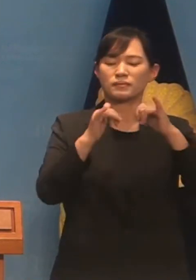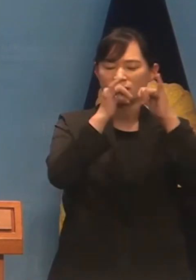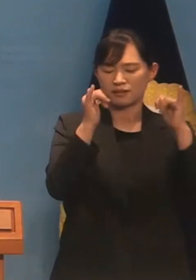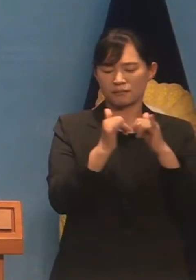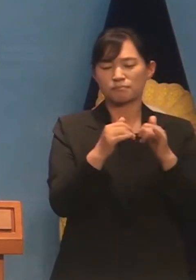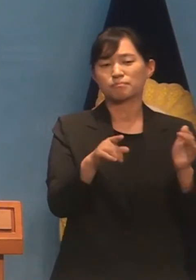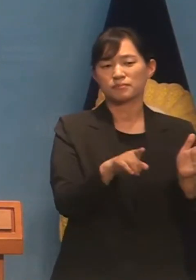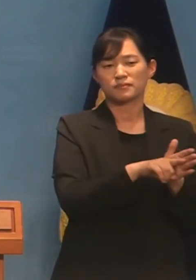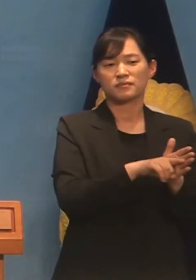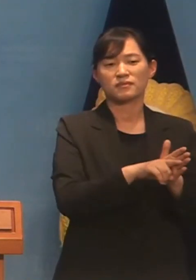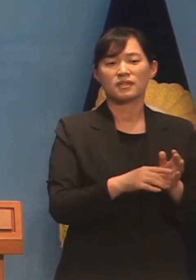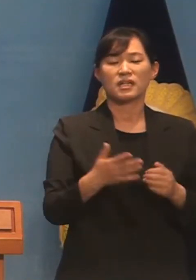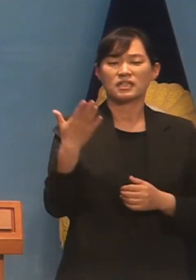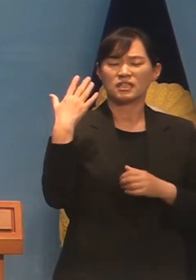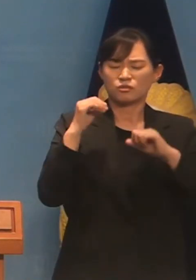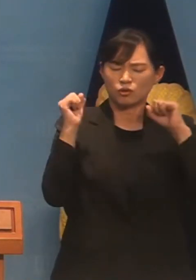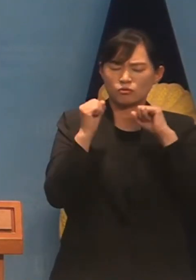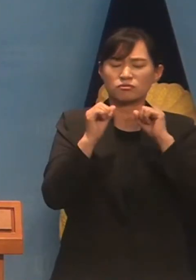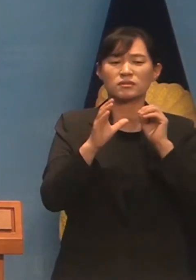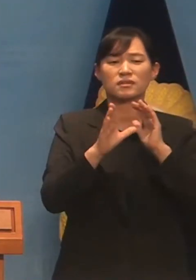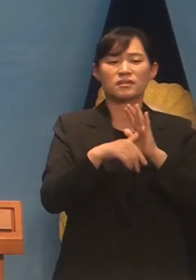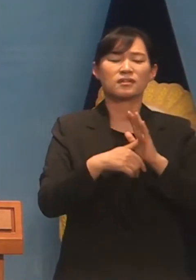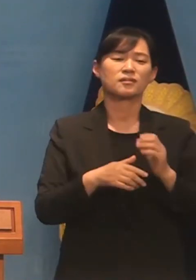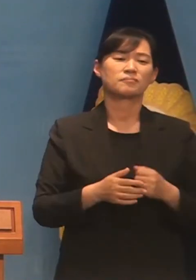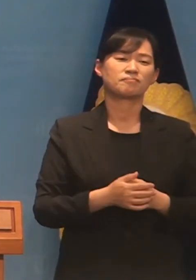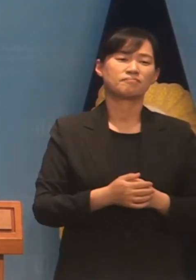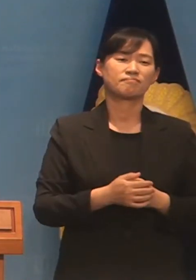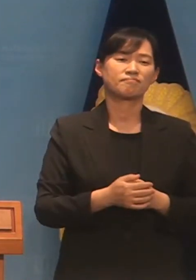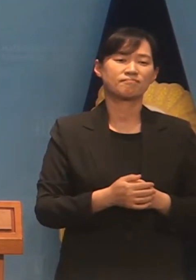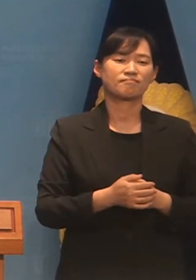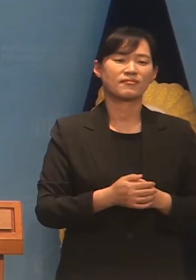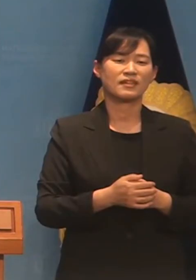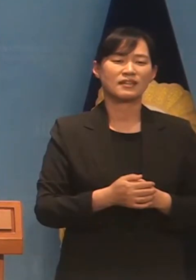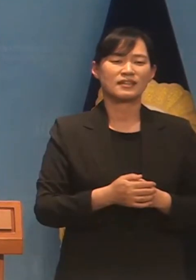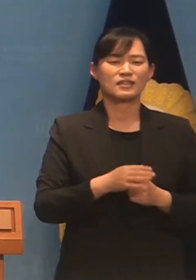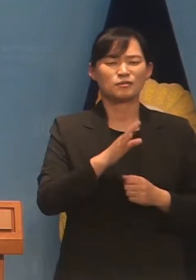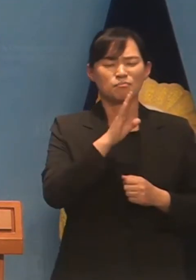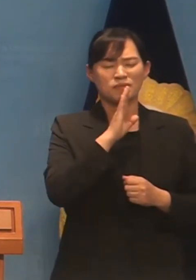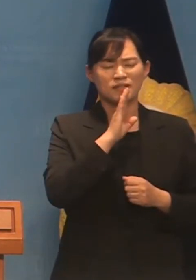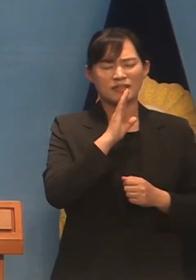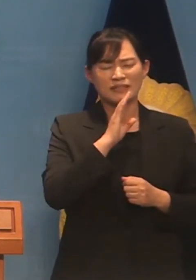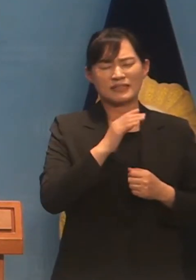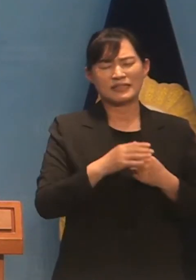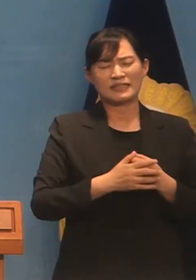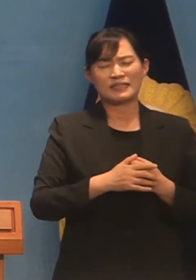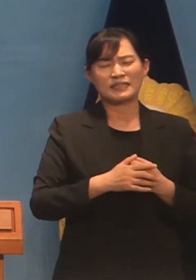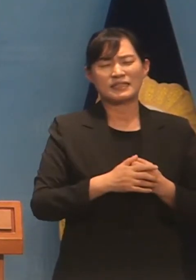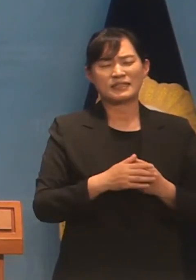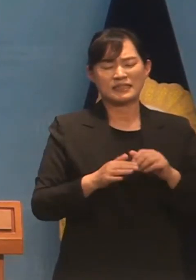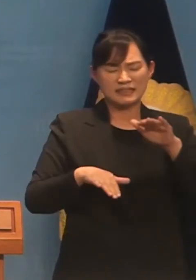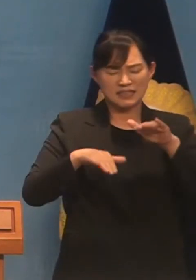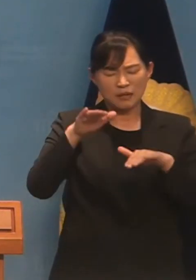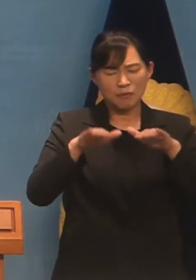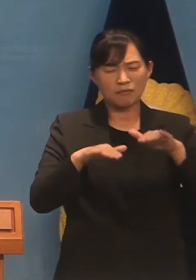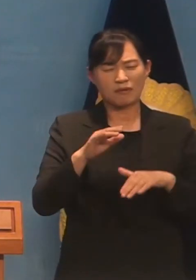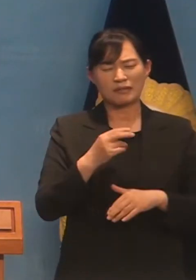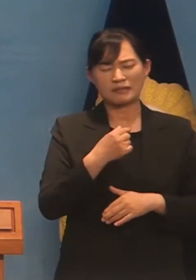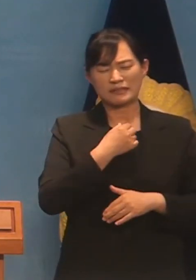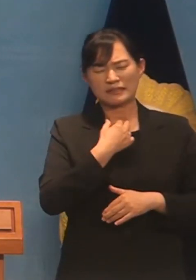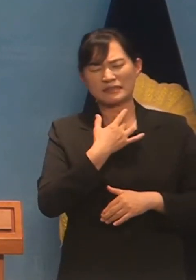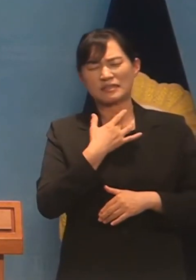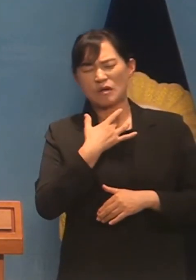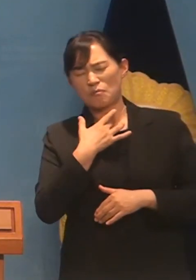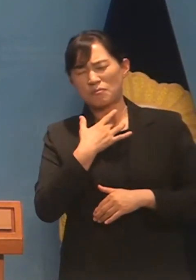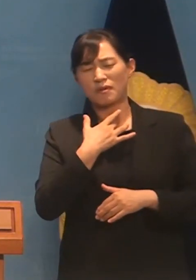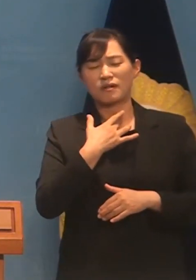믿습니다. 지난 겨울 저희는 무창히도 잔인한 말들을 들었습니다. 차별과 혐오가